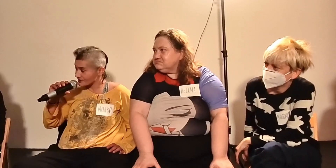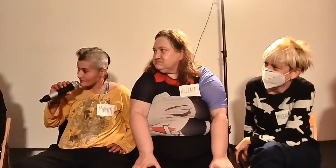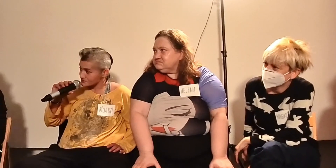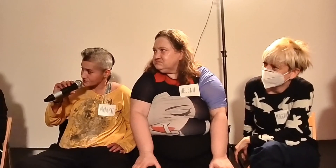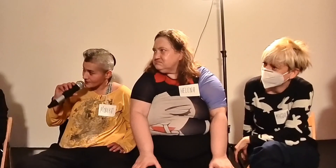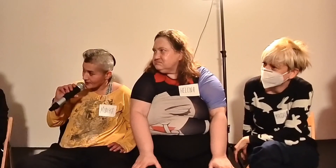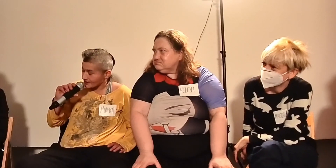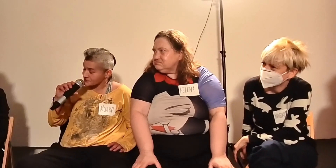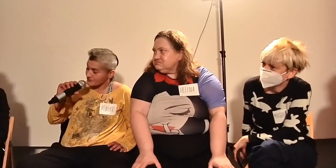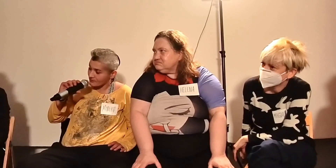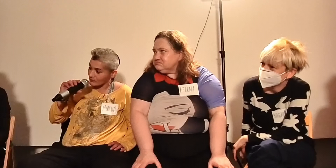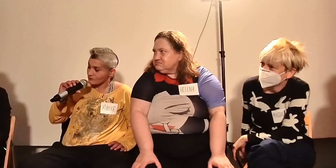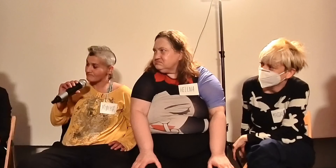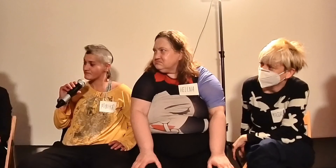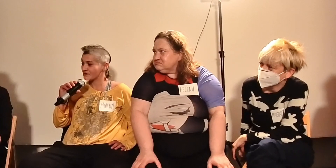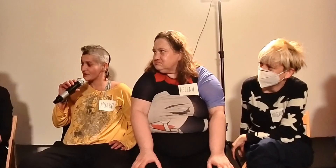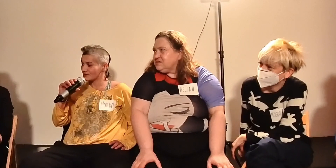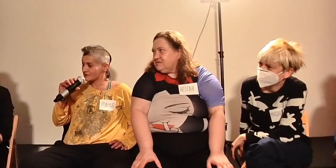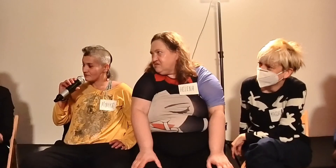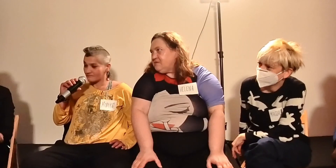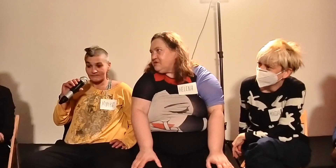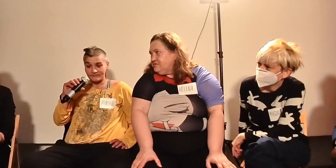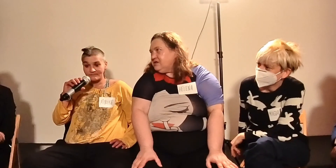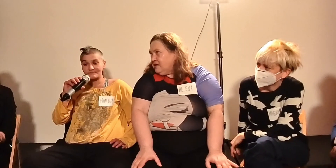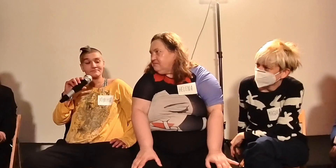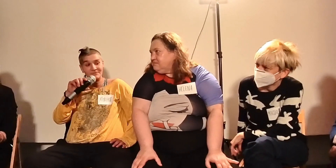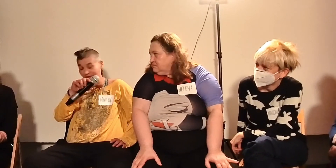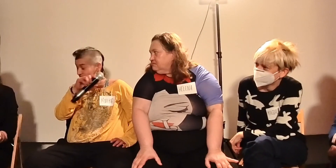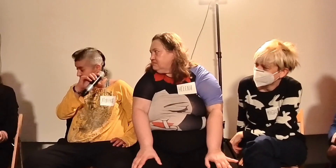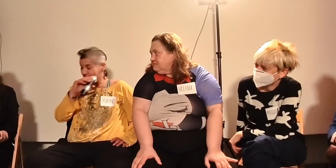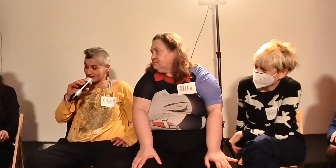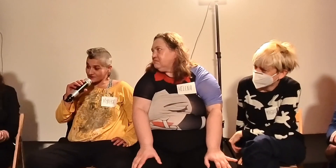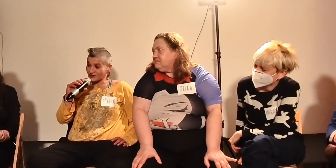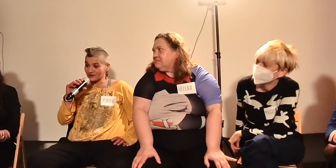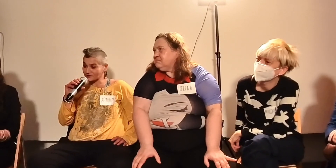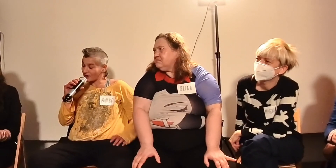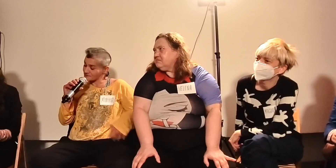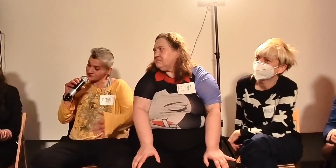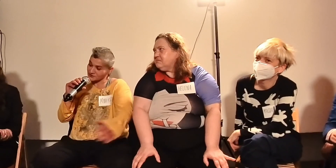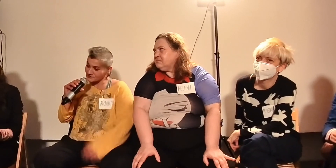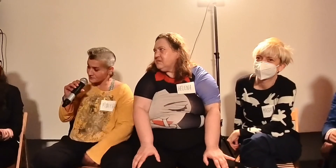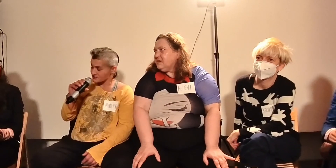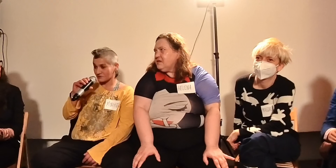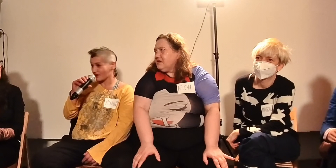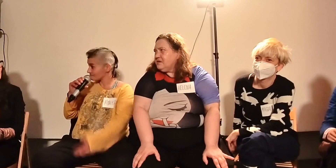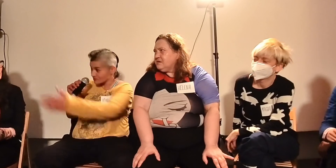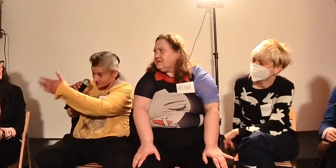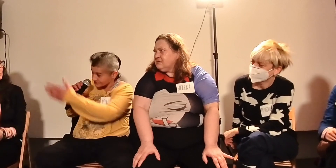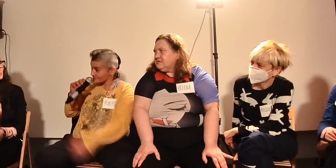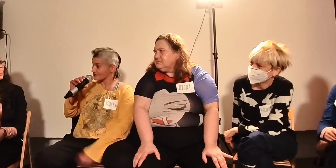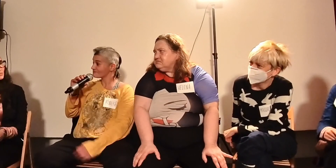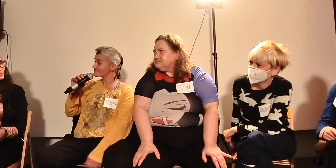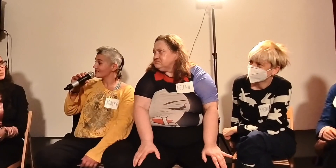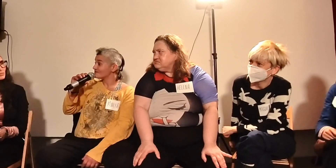že kdybych někam přišla já a třeba Balu... No, dej mi tomu já. tady naše Helča a přišli bychom třeba